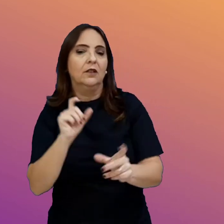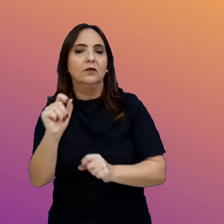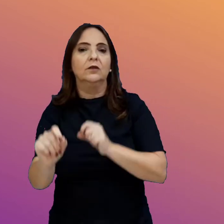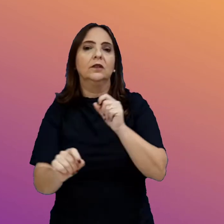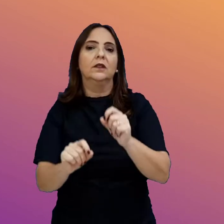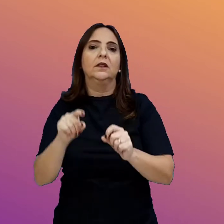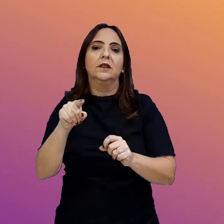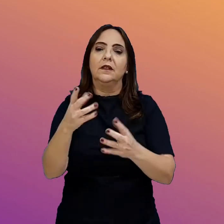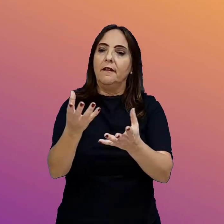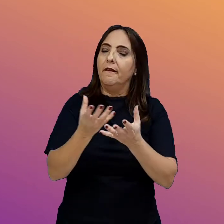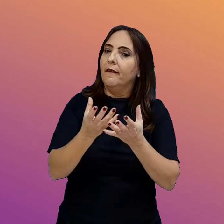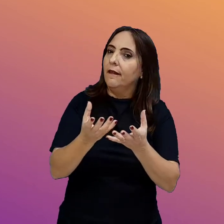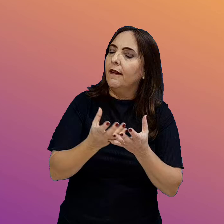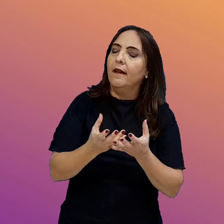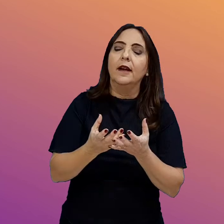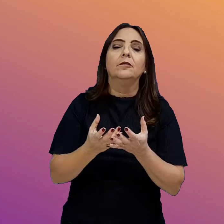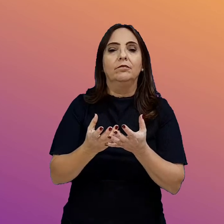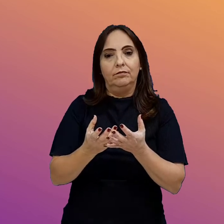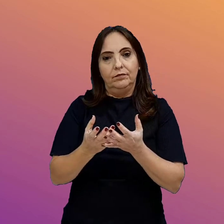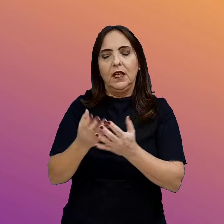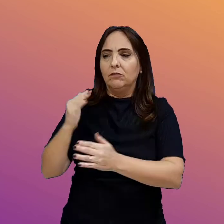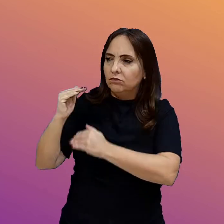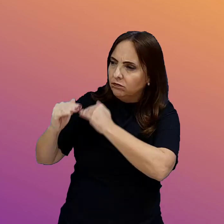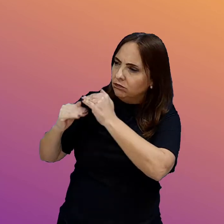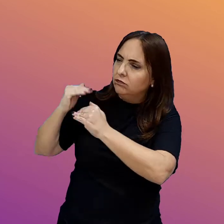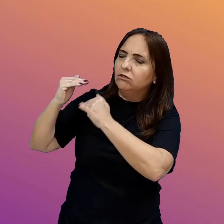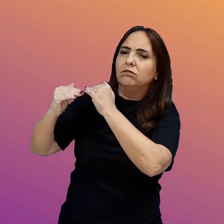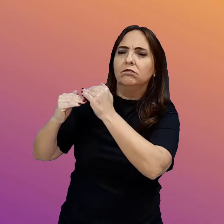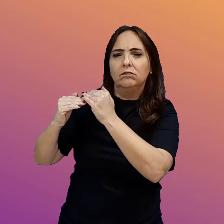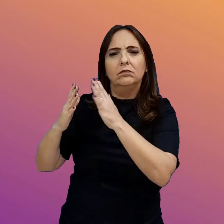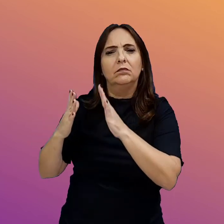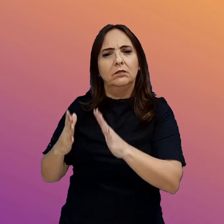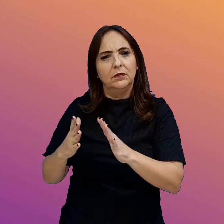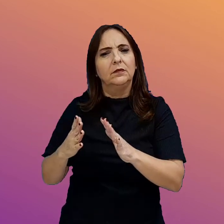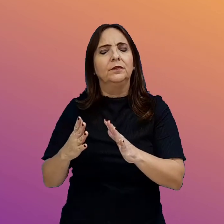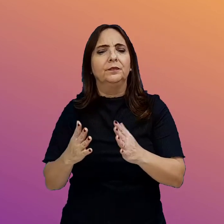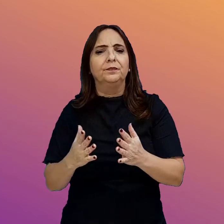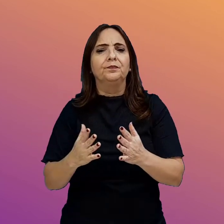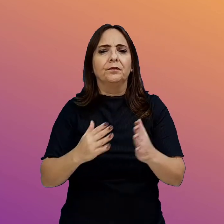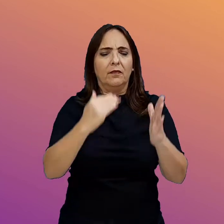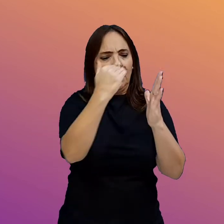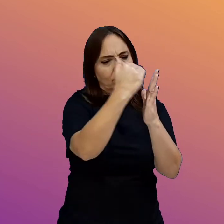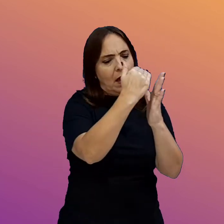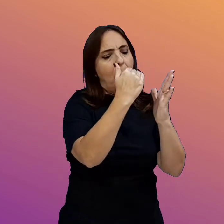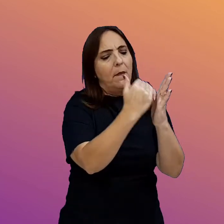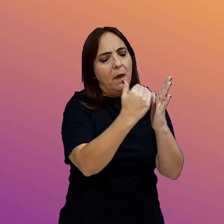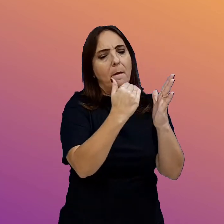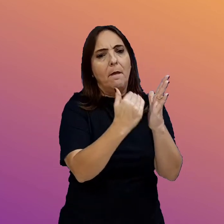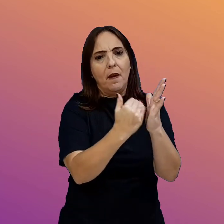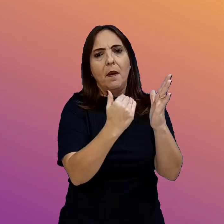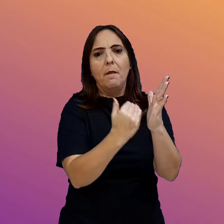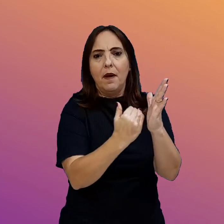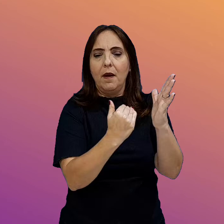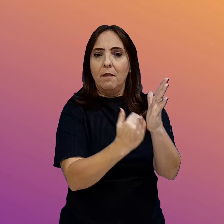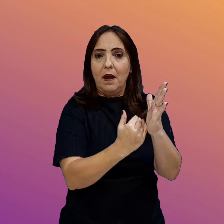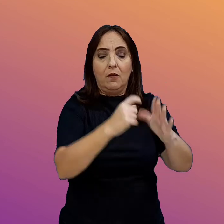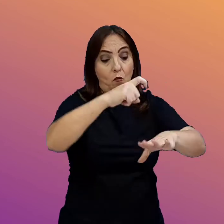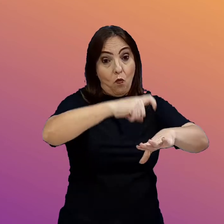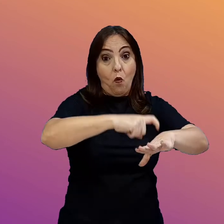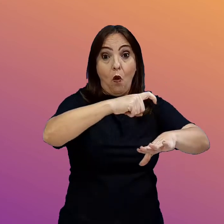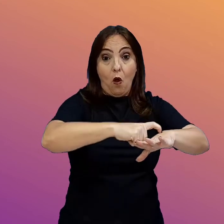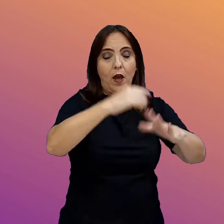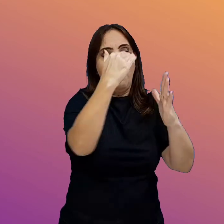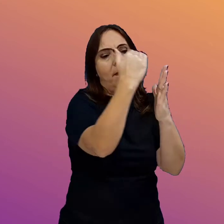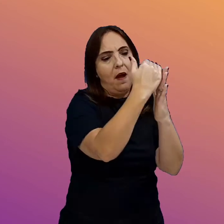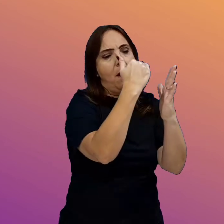quer fazer. Pode-se construir um relógio, né, dependendo da idade da criança, pode-se construir um relógio de tarefas com as